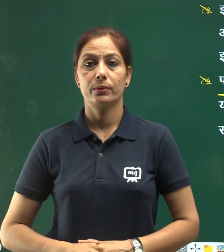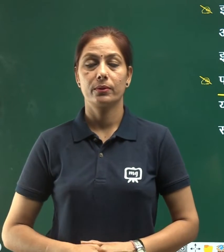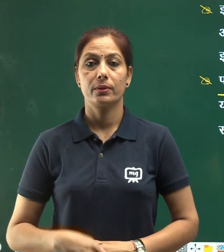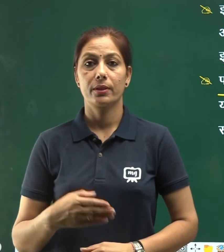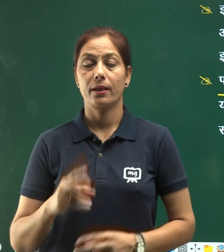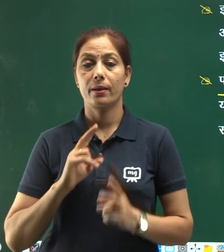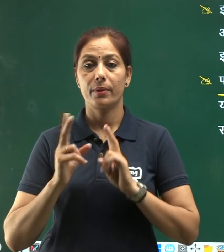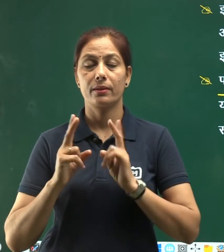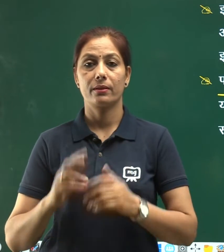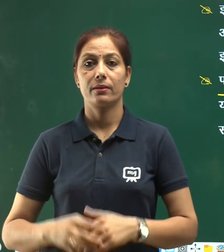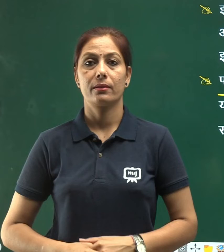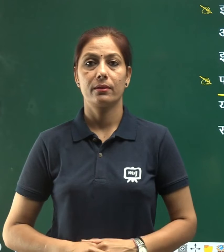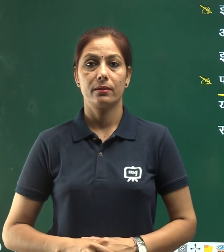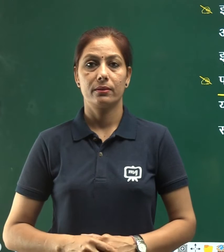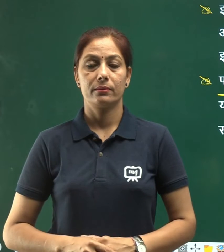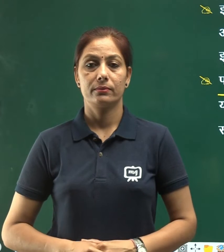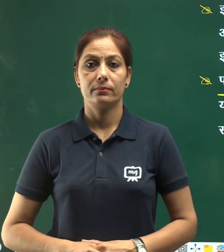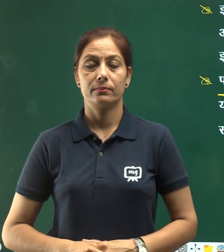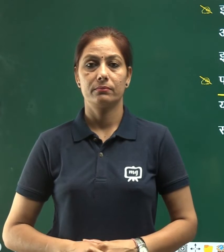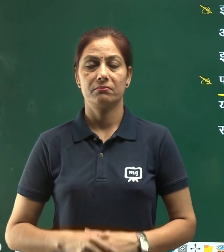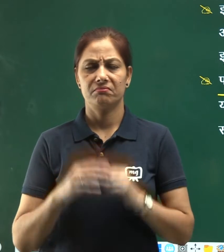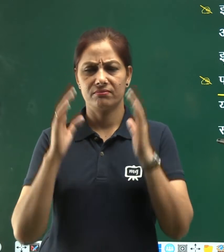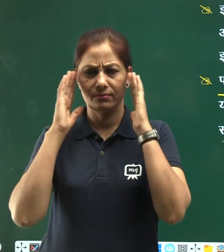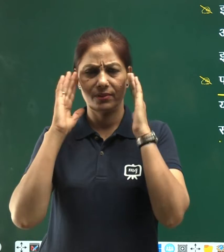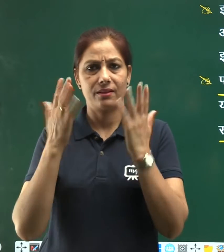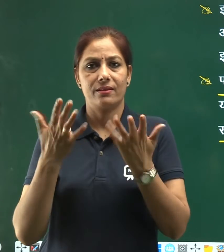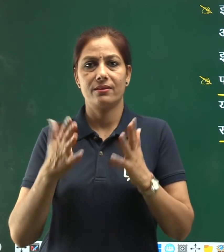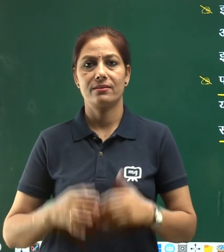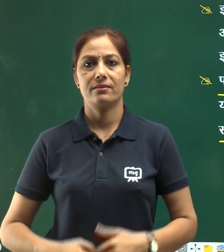यह बातें पता ही नहीं चल सकी।